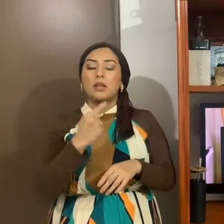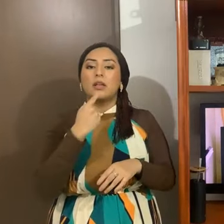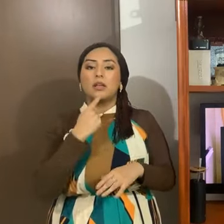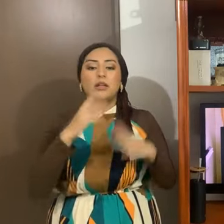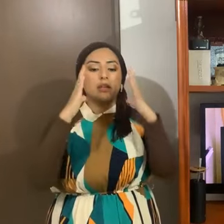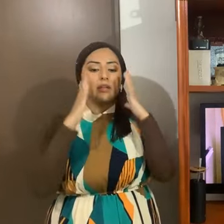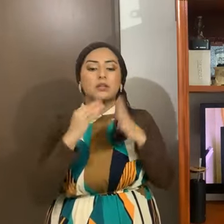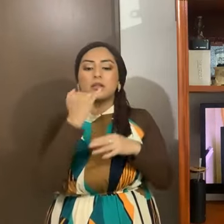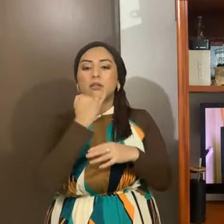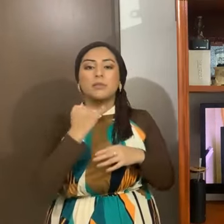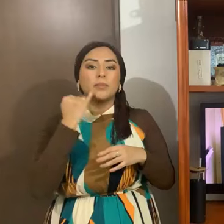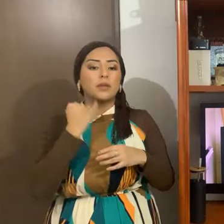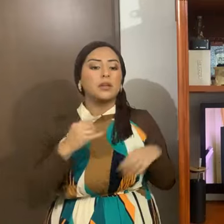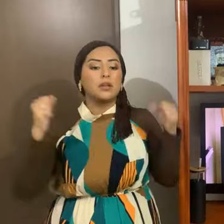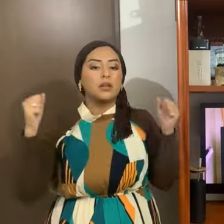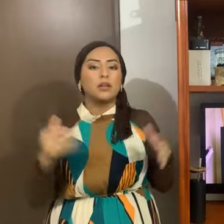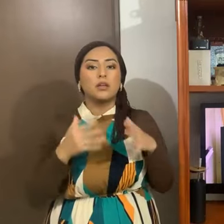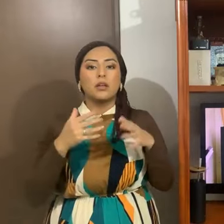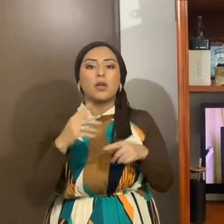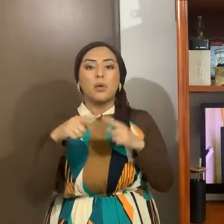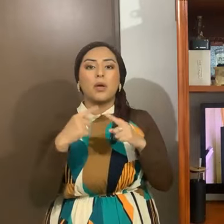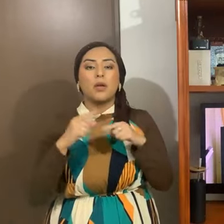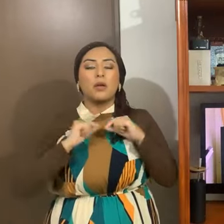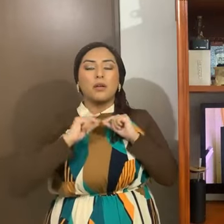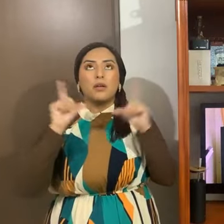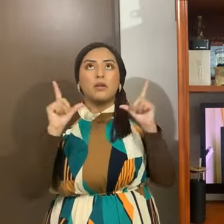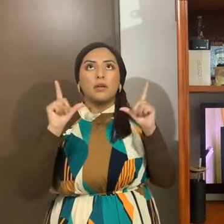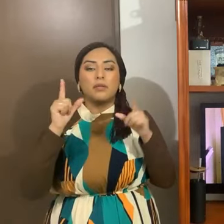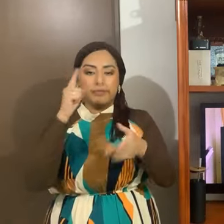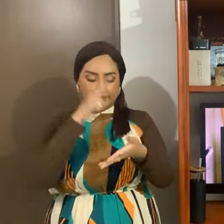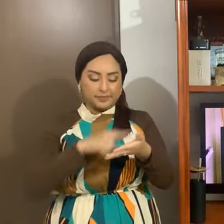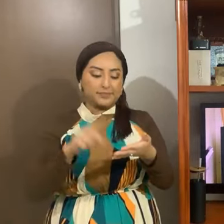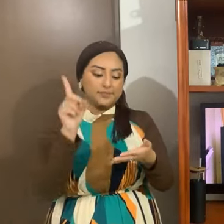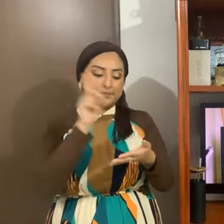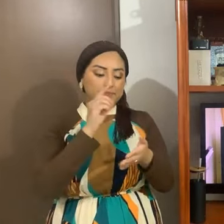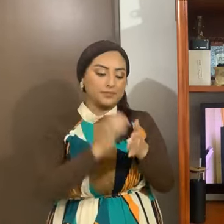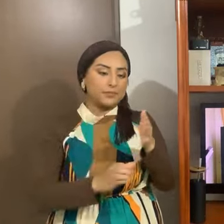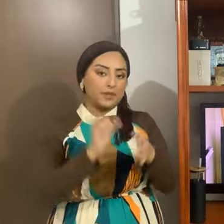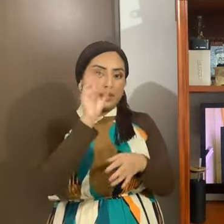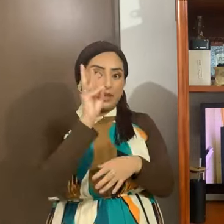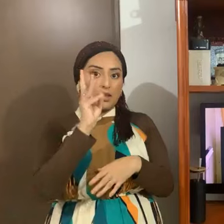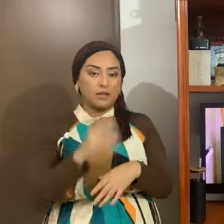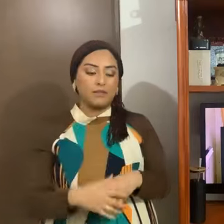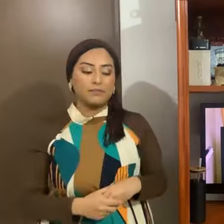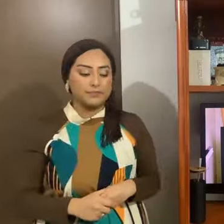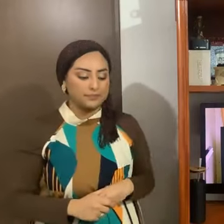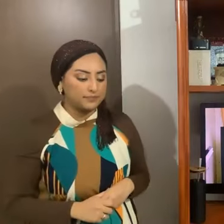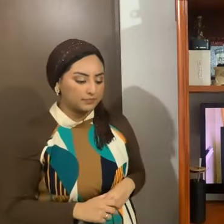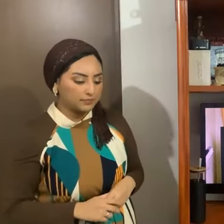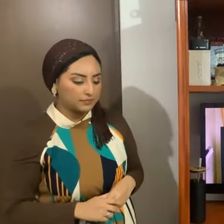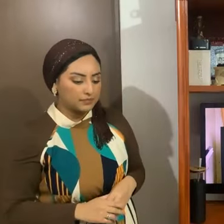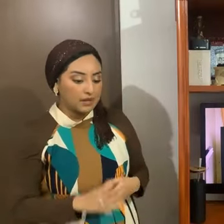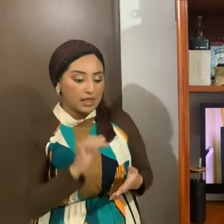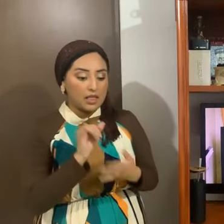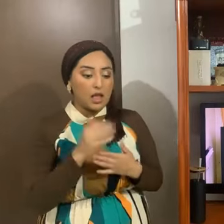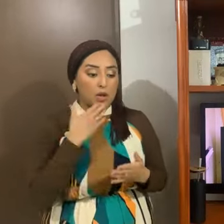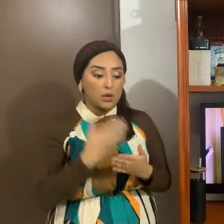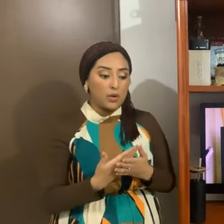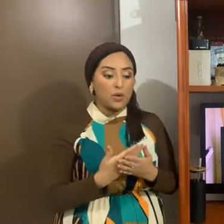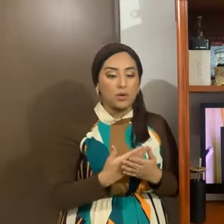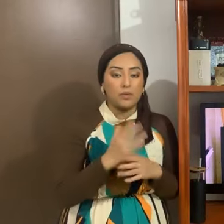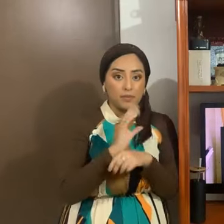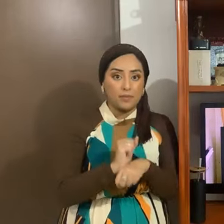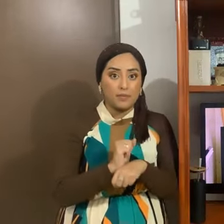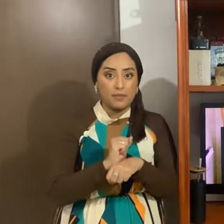decir el Shema Israel al levantarnos. Vamos a verlo en Deuteronomio 6. Vamos para allá. Ese es un buen